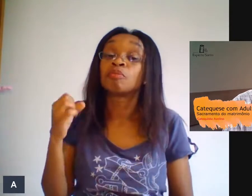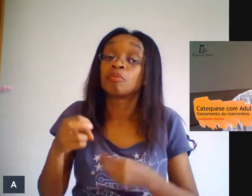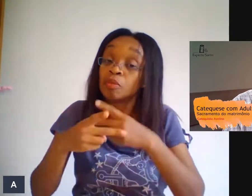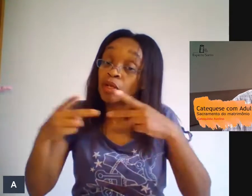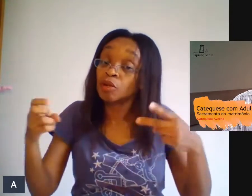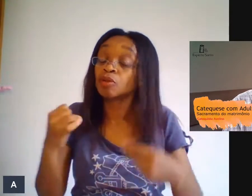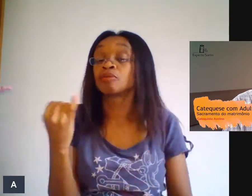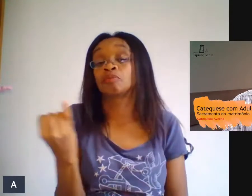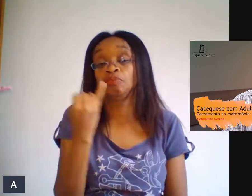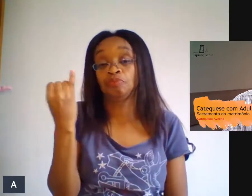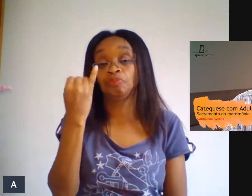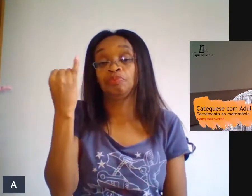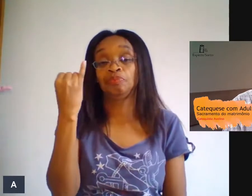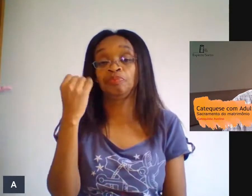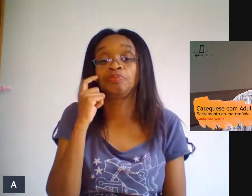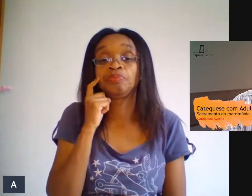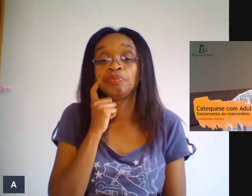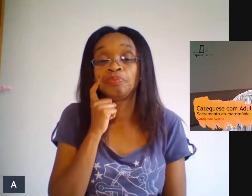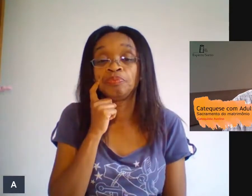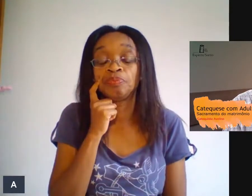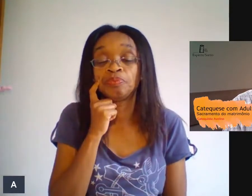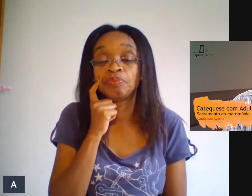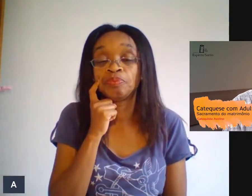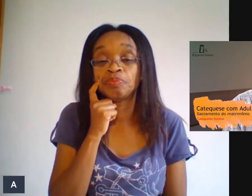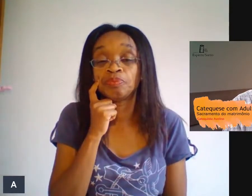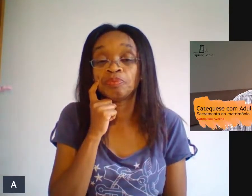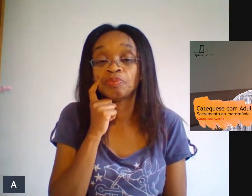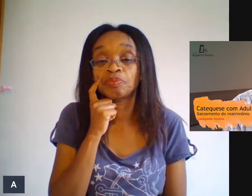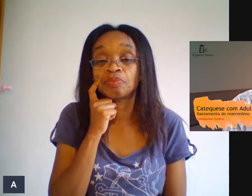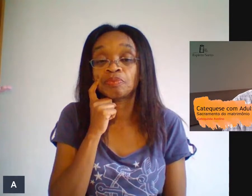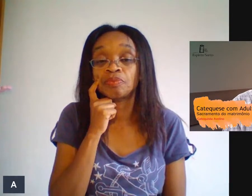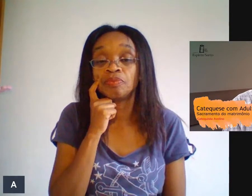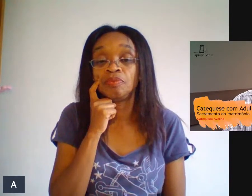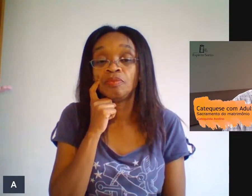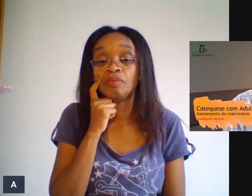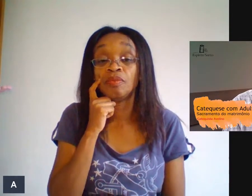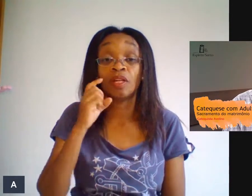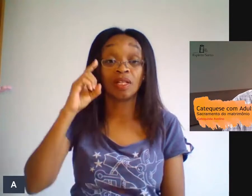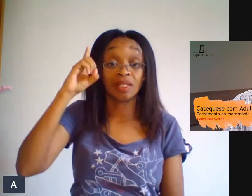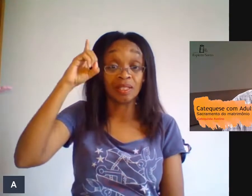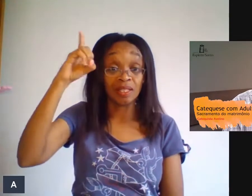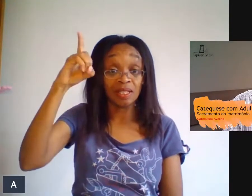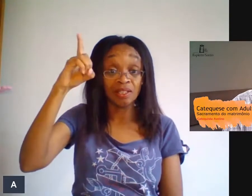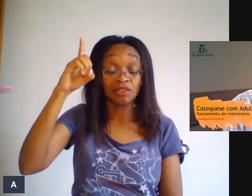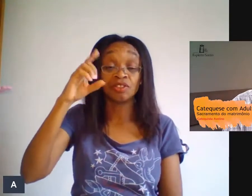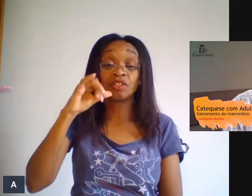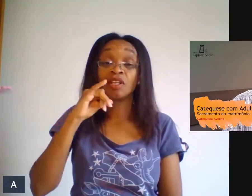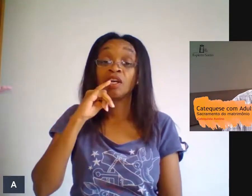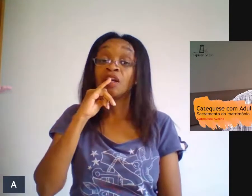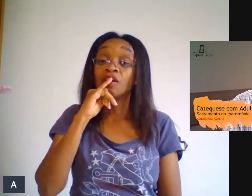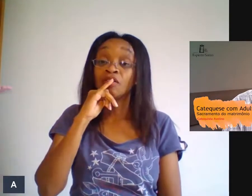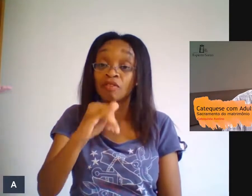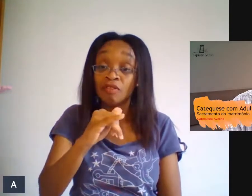aparecer logo adiante dessa nossa explanação. Deus fala: